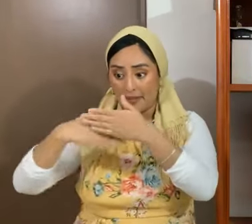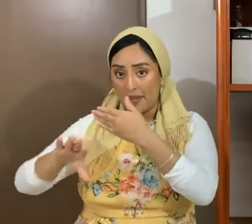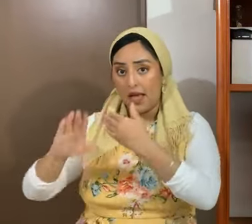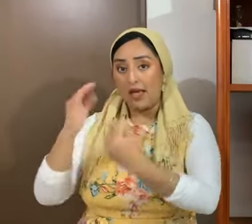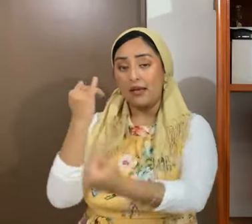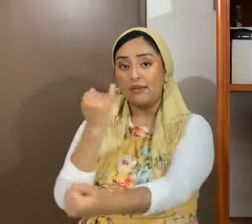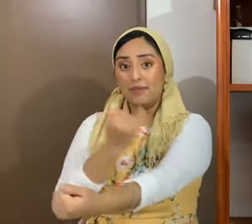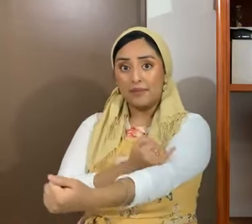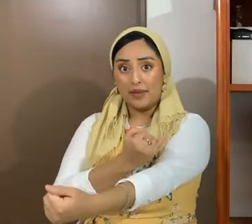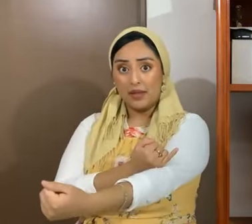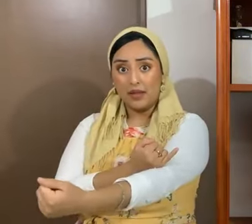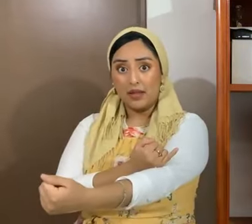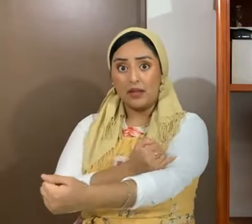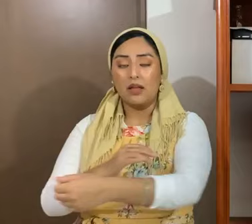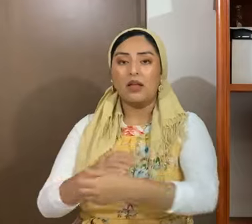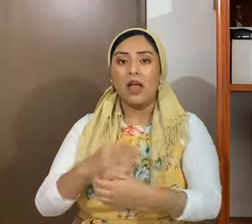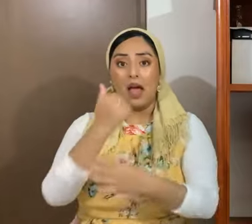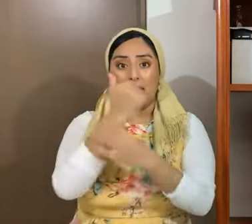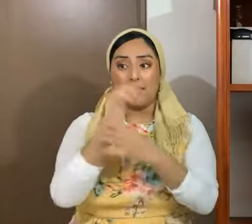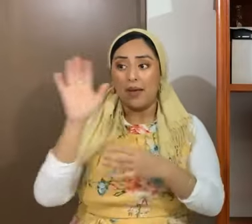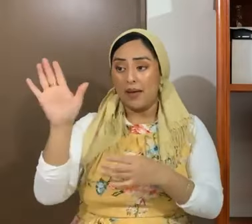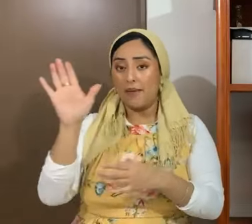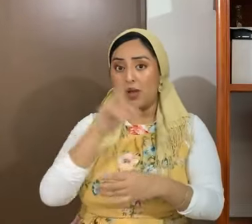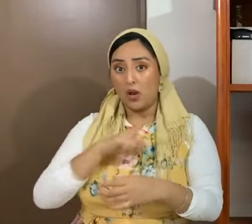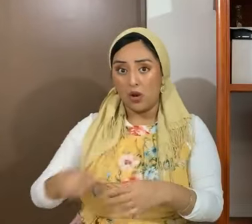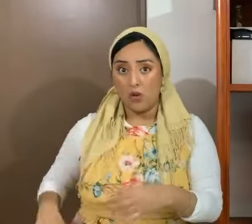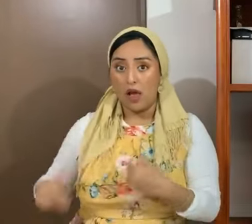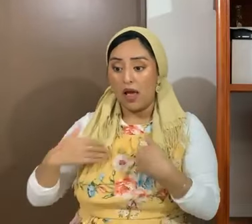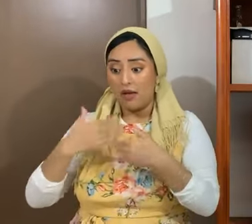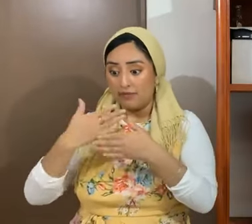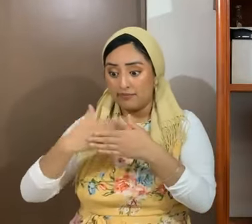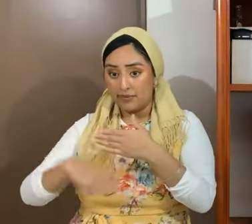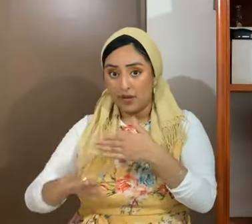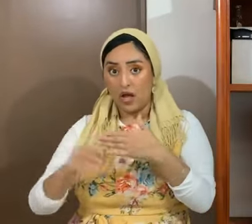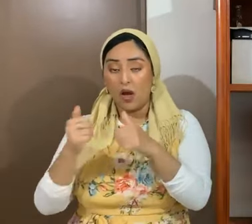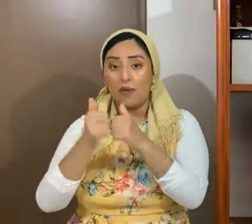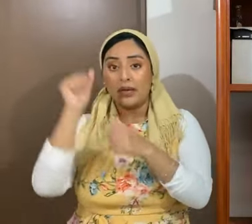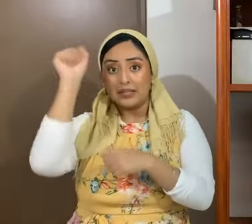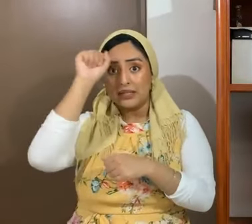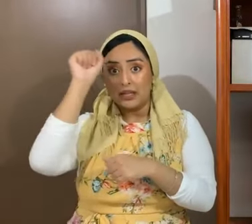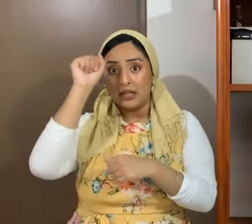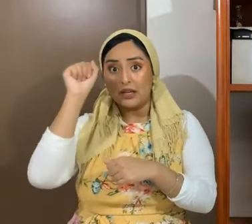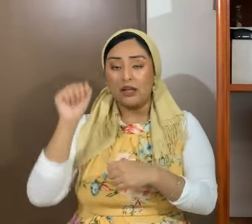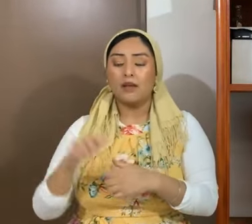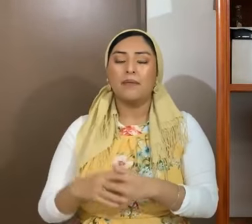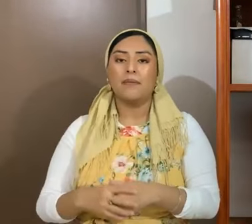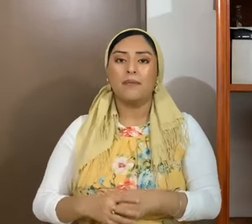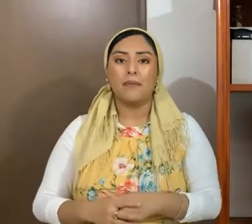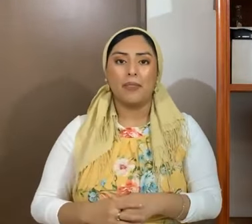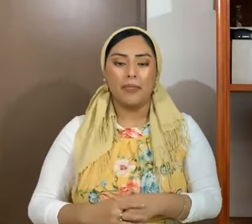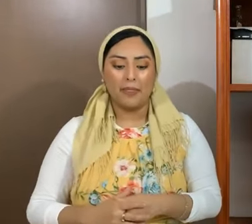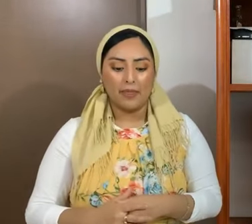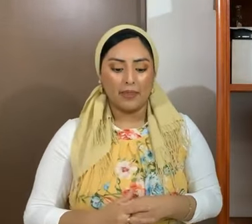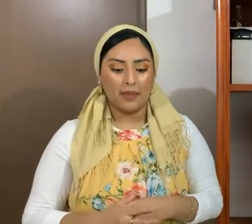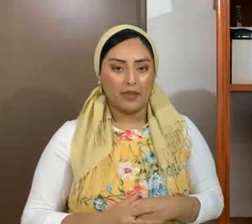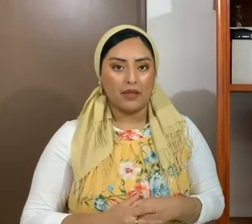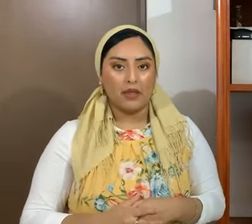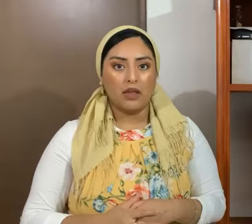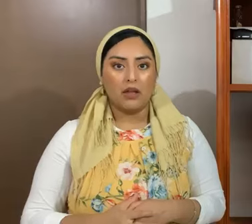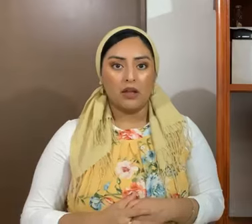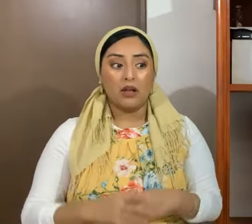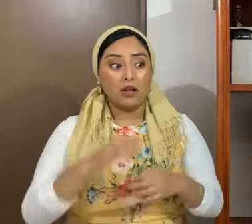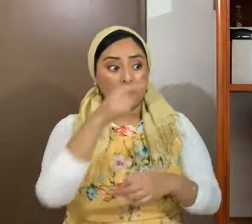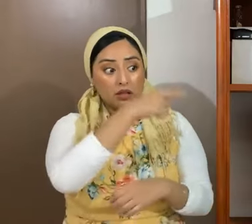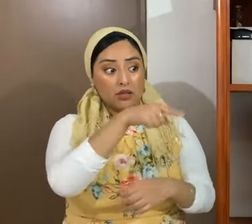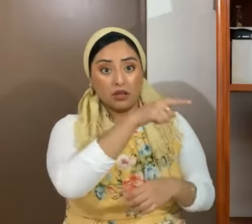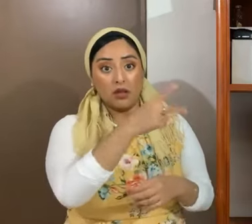con Abraham, su señor, había tenido un hijo con Sara, su señora, lo correcto que tenían que haber hecho